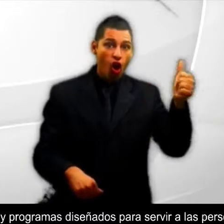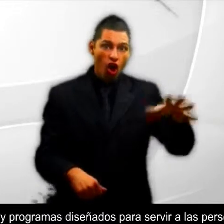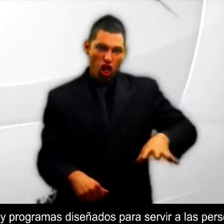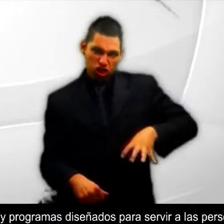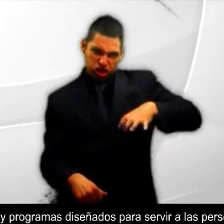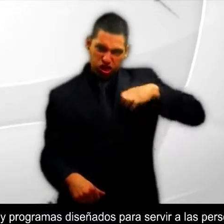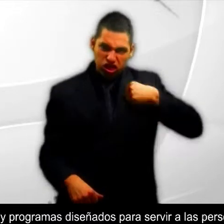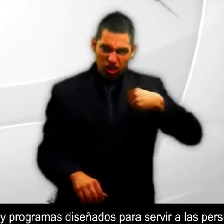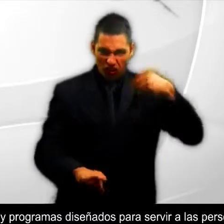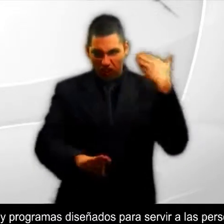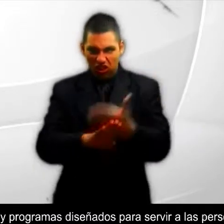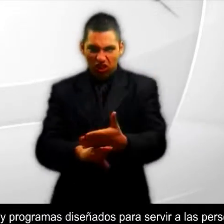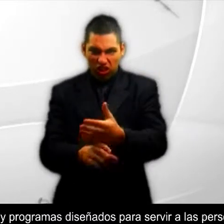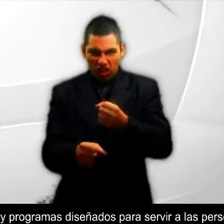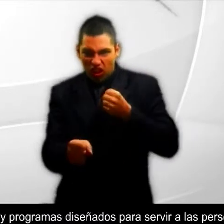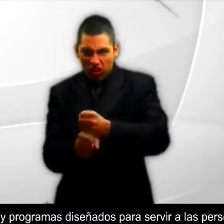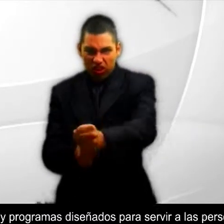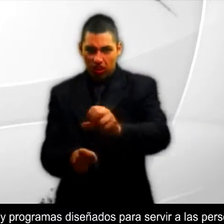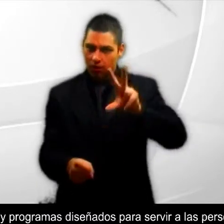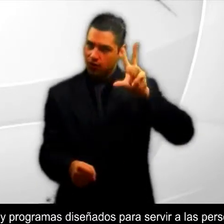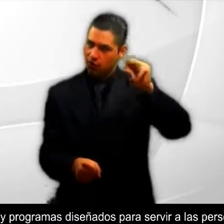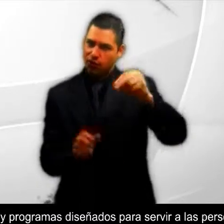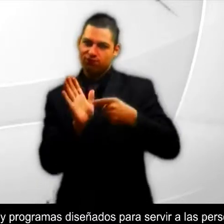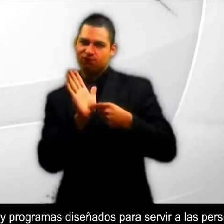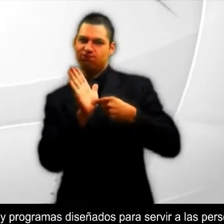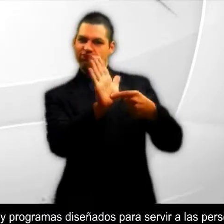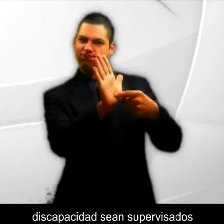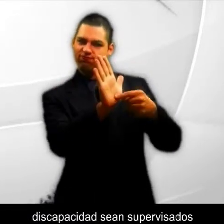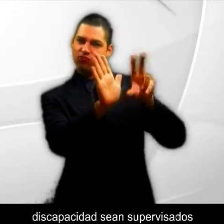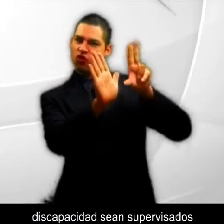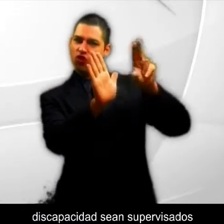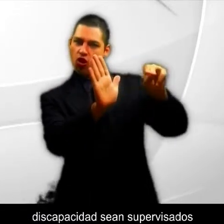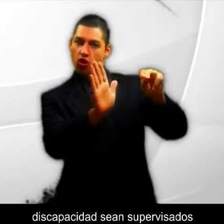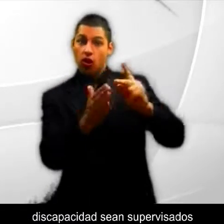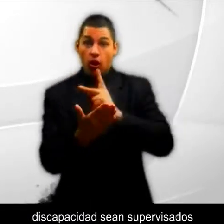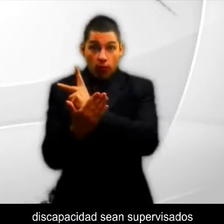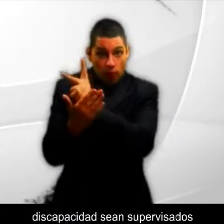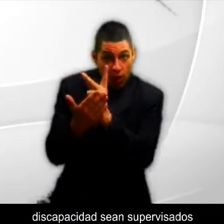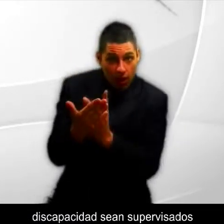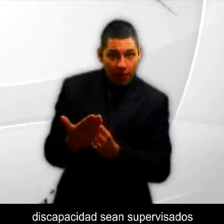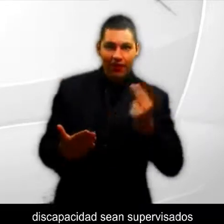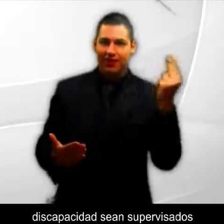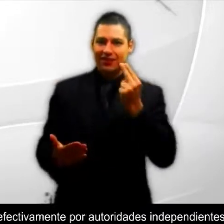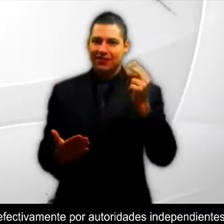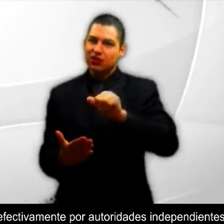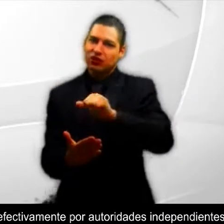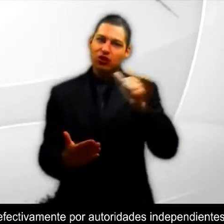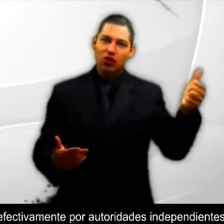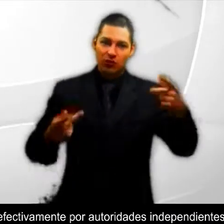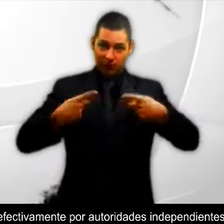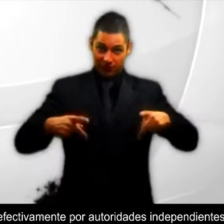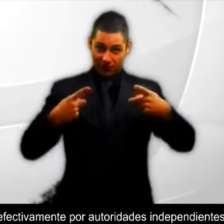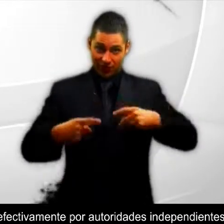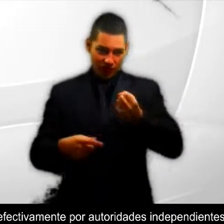y programas diseñados para servir a las personas con discapacidad sean supervisados efectivamente por autoridades